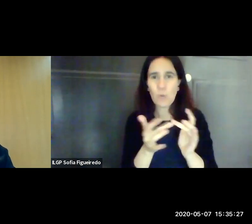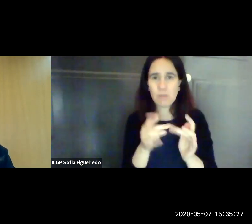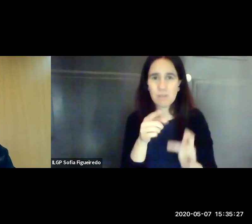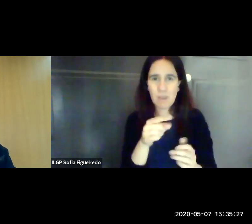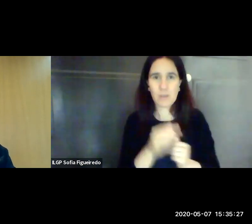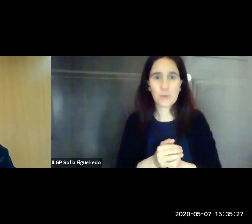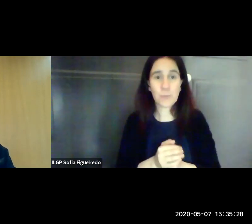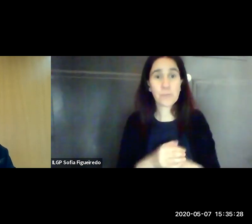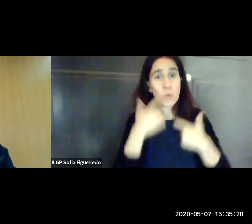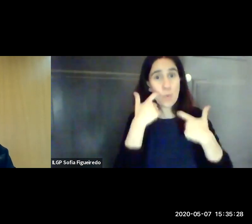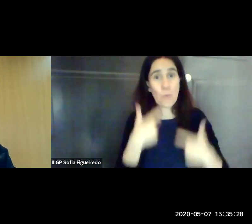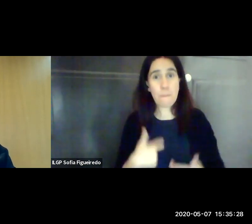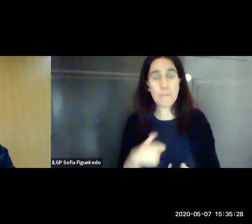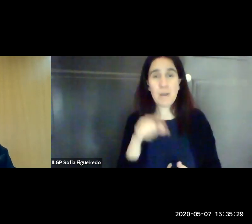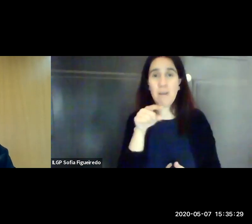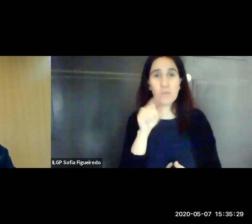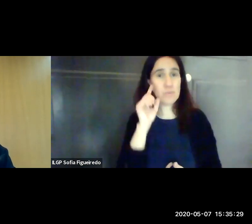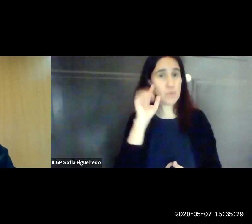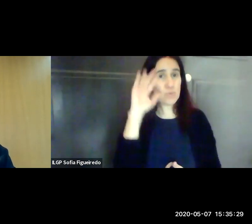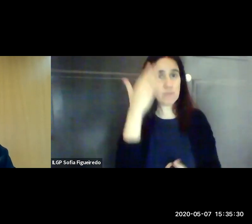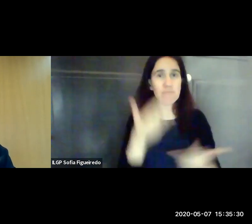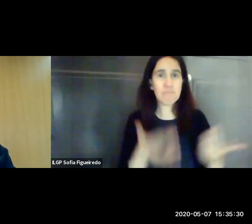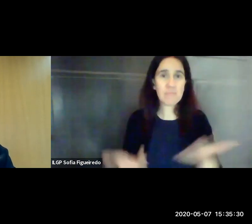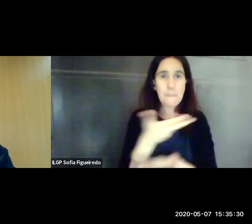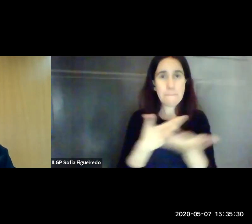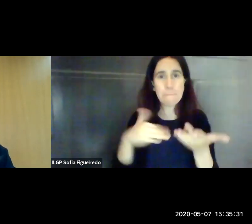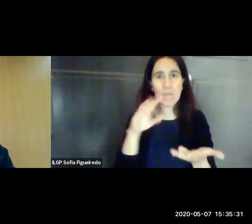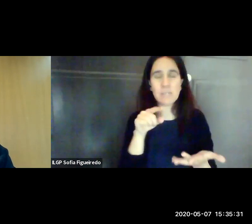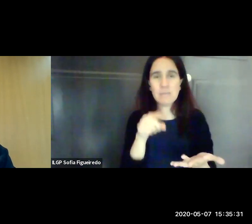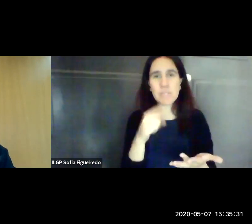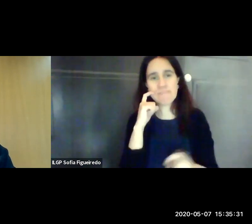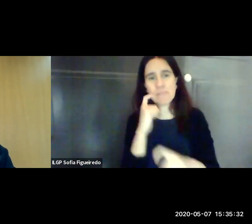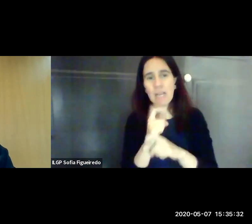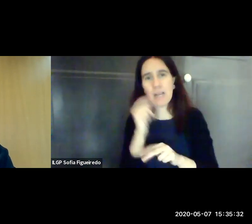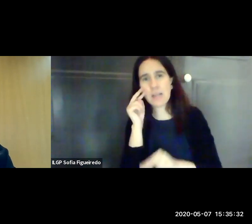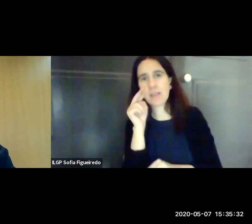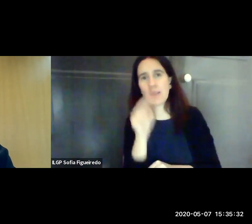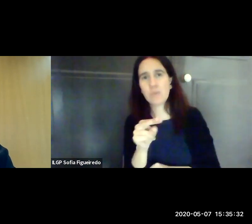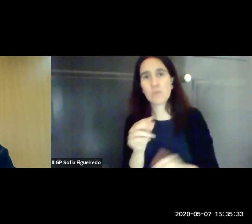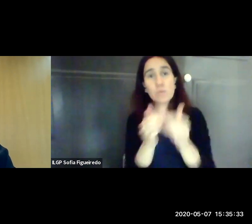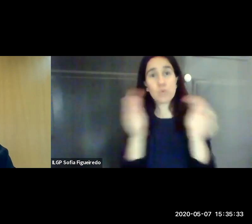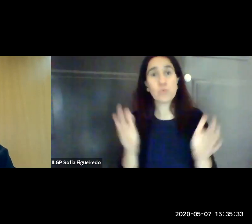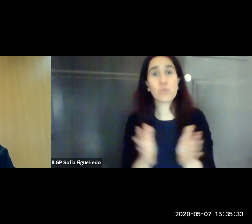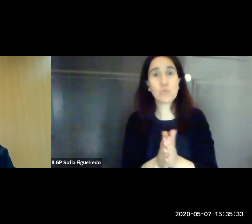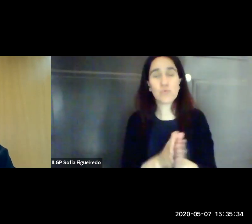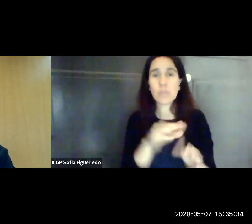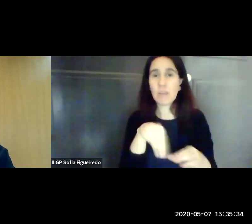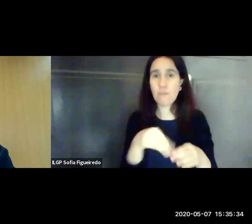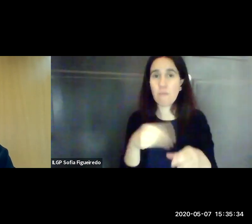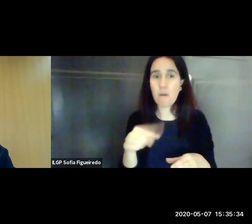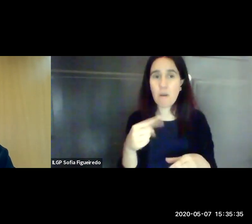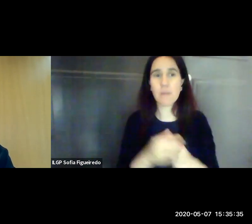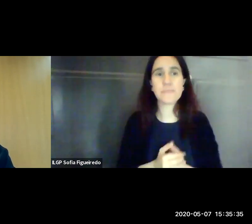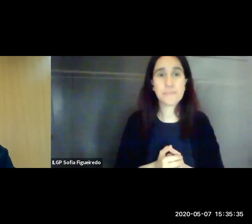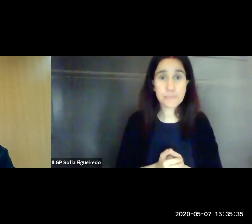componente humana é ainda mais importante e convém estarmos aqui atentos a todos os que estão envolvidos. O alinhamento dos